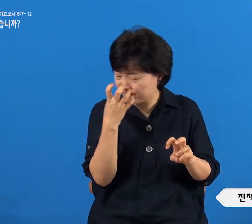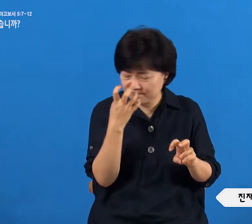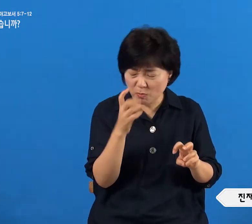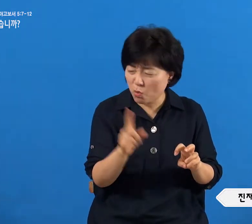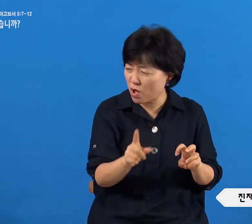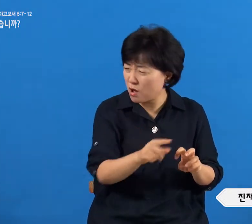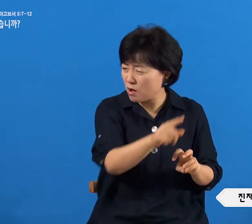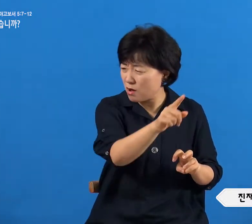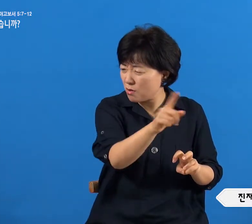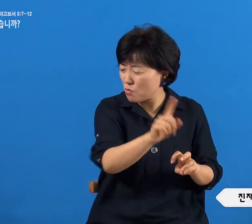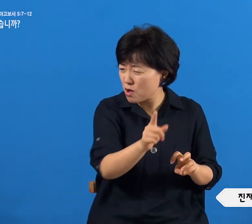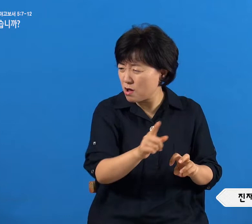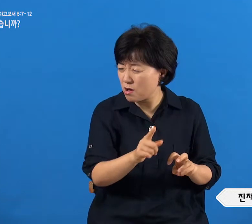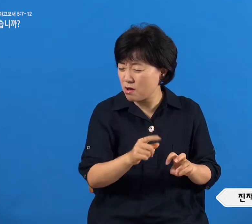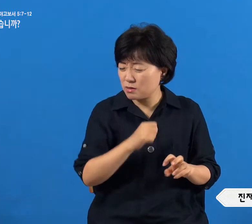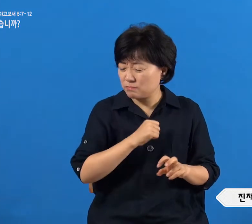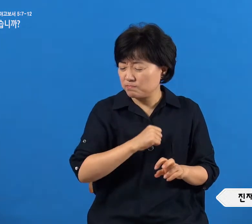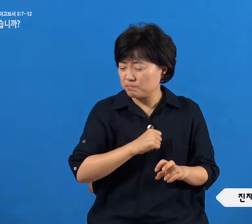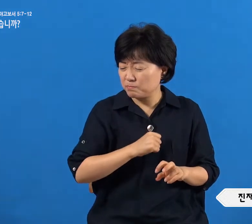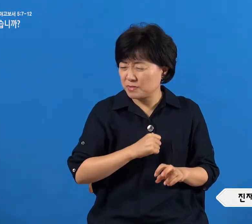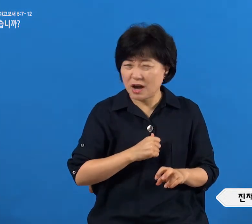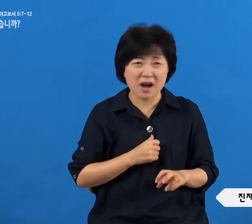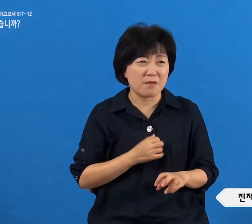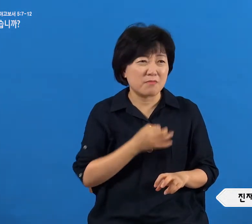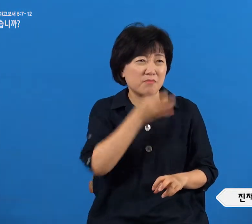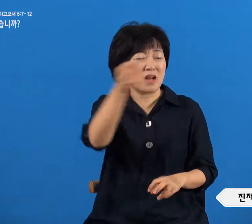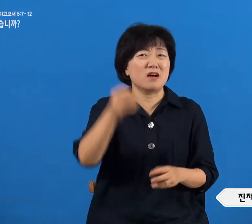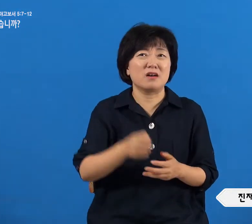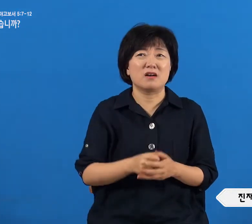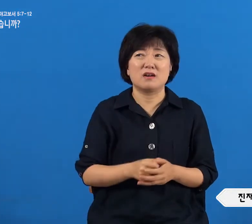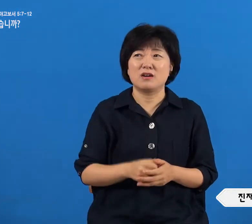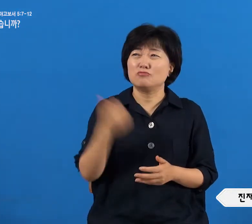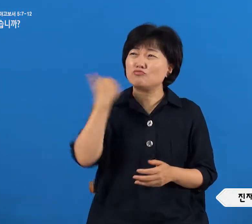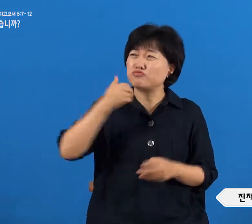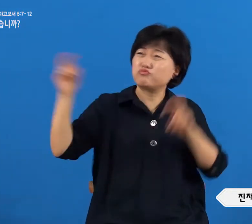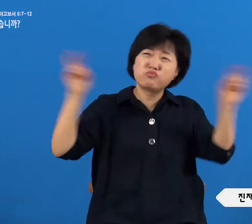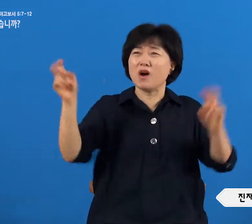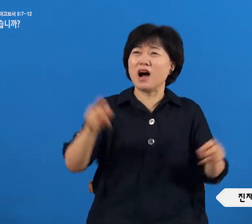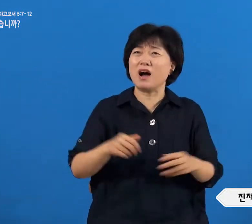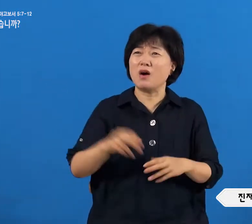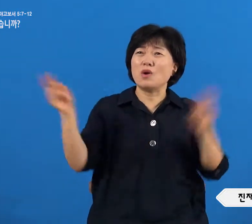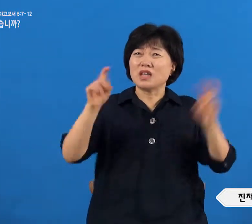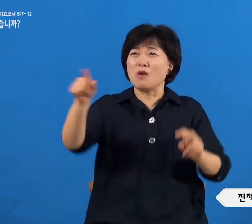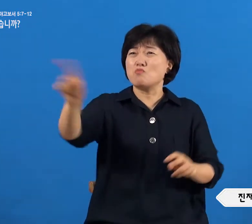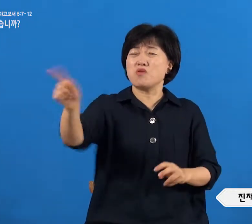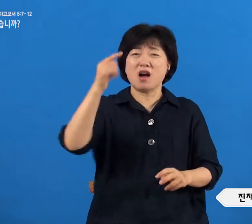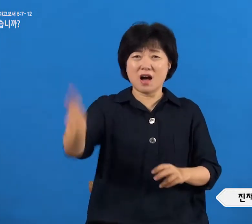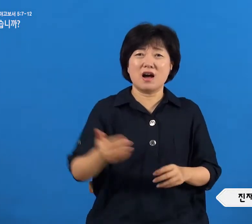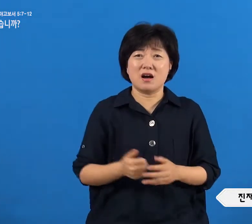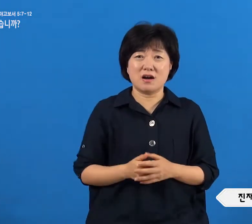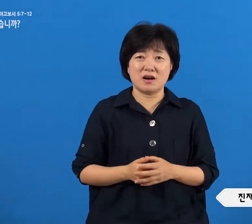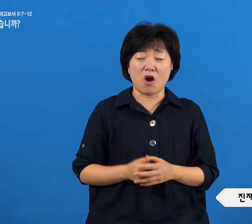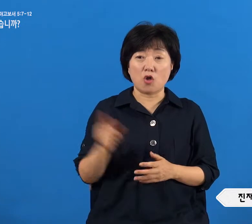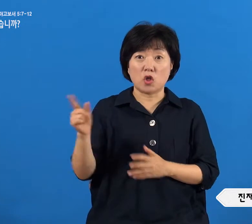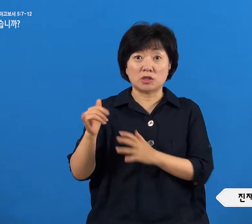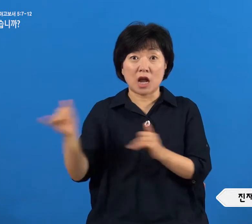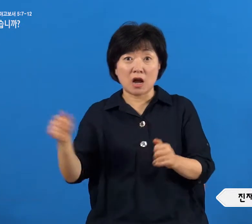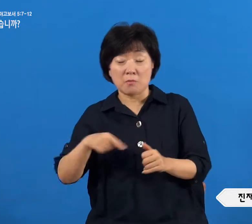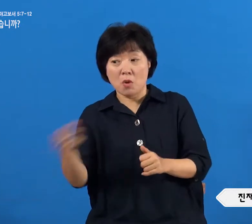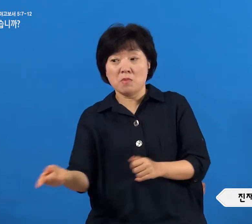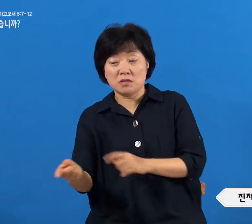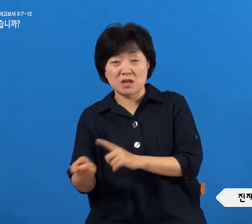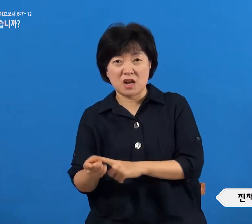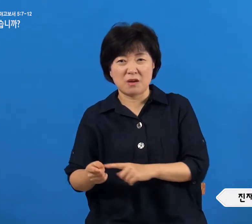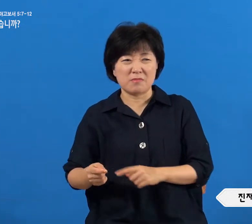시작합니다. 참다 못한 한 사람이 소리를 칩니다. 이게 무슨 회사가 이래? 또 한 사람은 더 참지